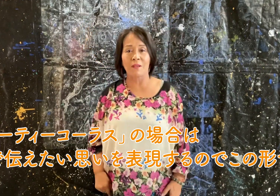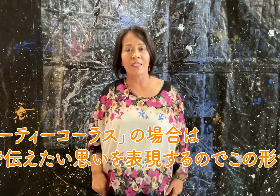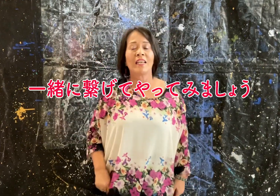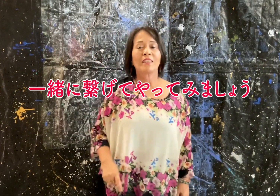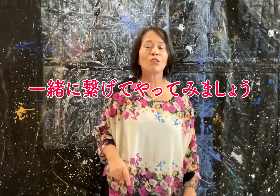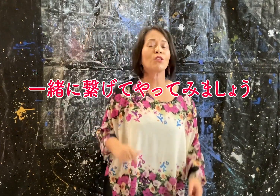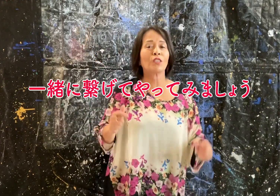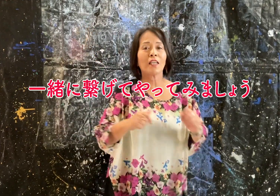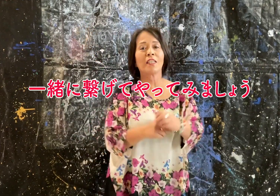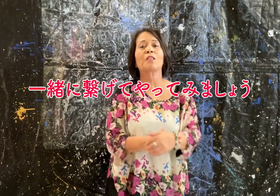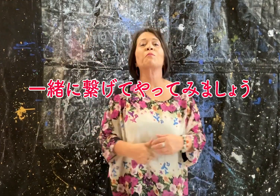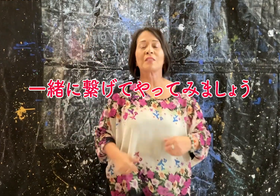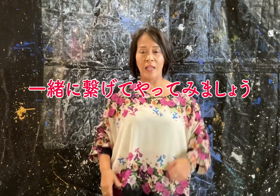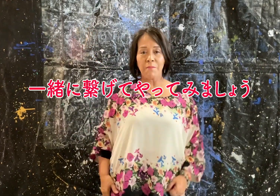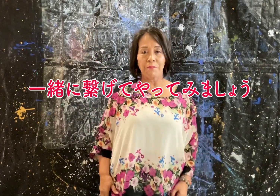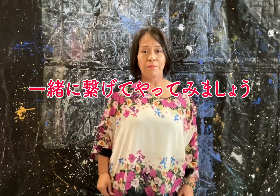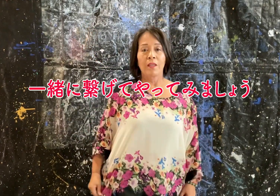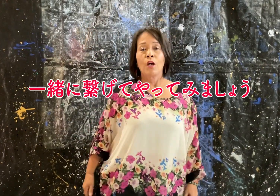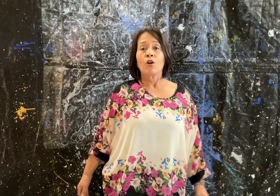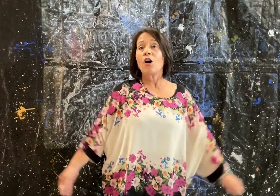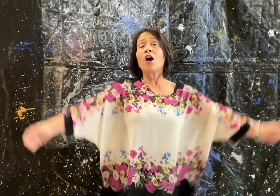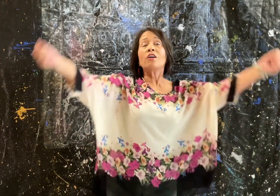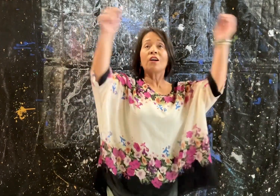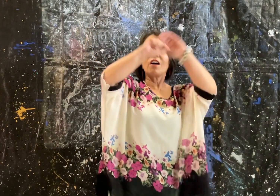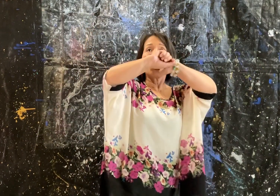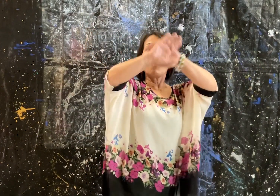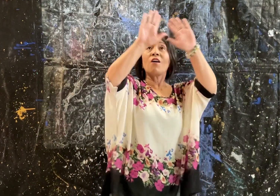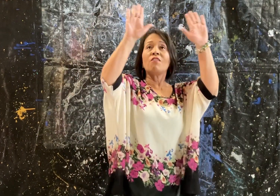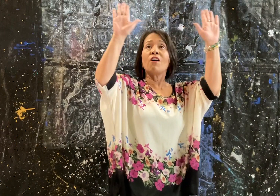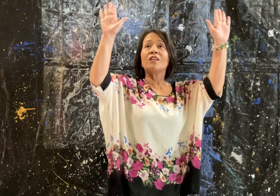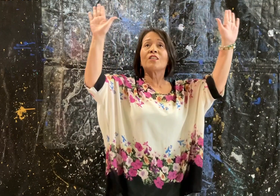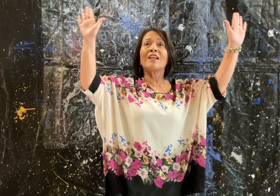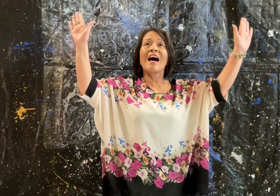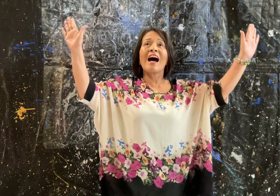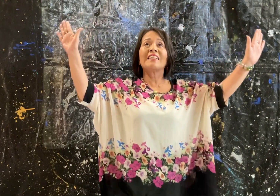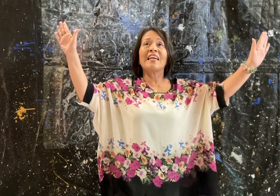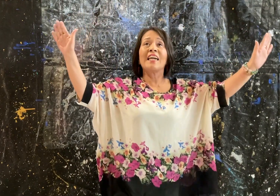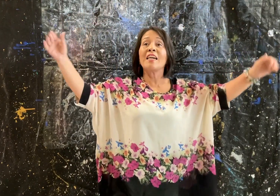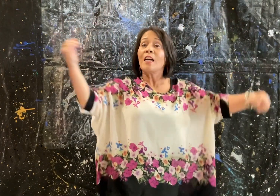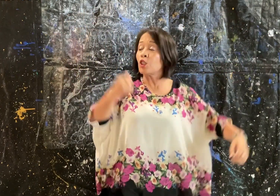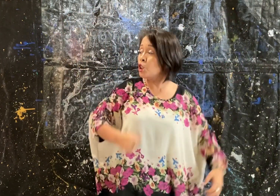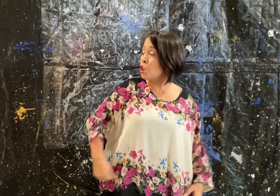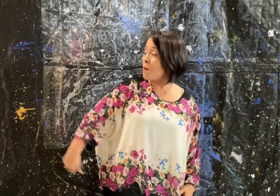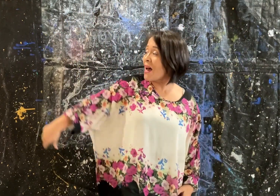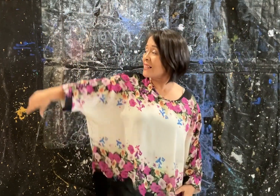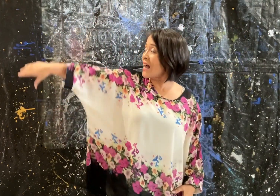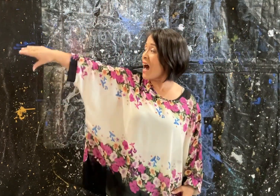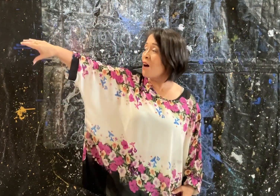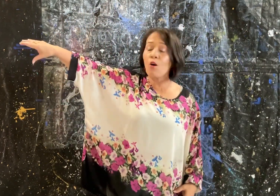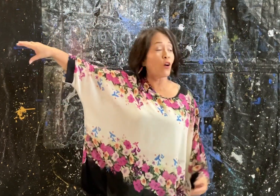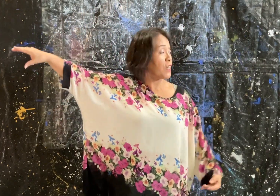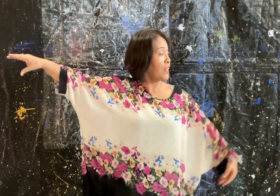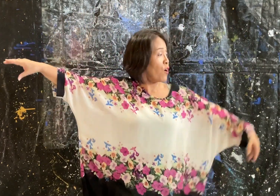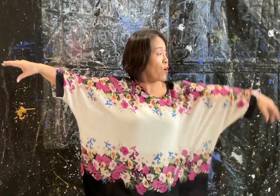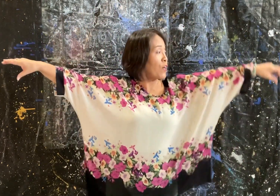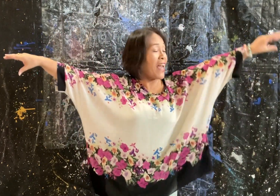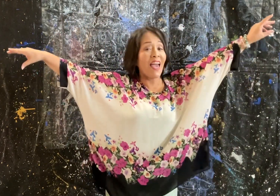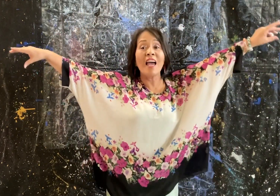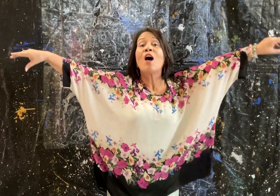ますじゃあちょっとつなげてやってみますねこの大空に翼を広げ